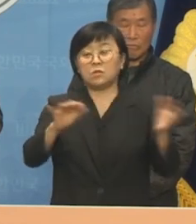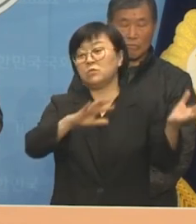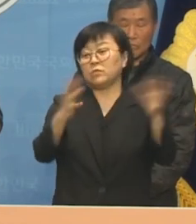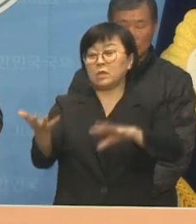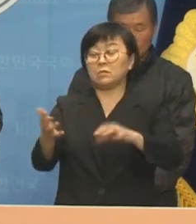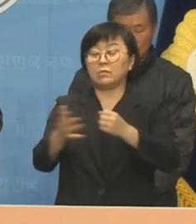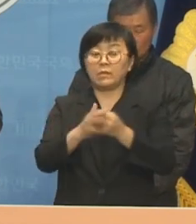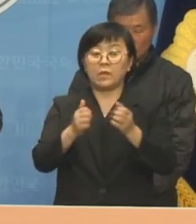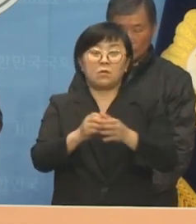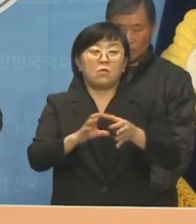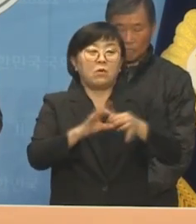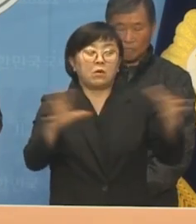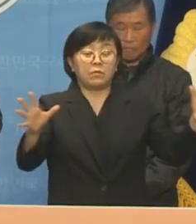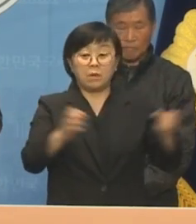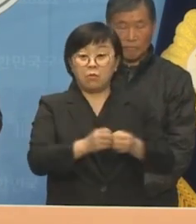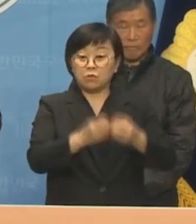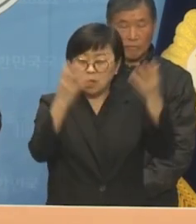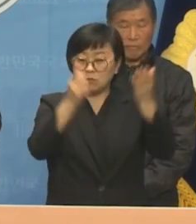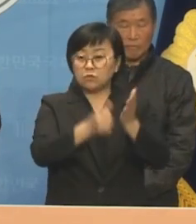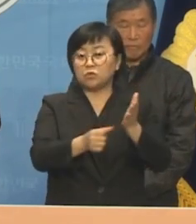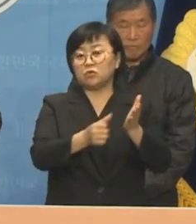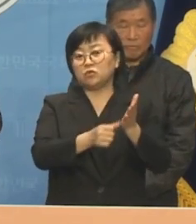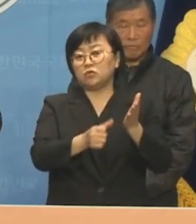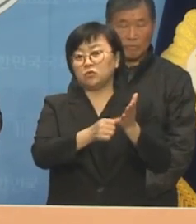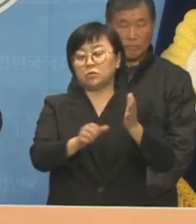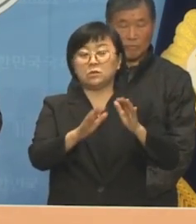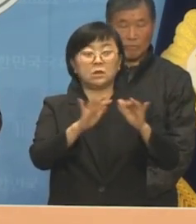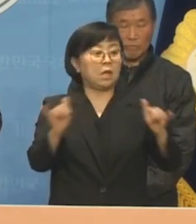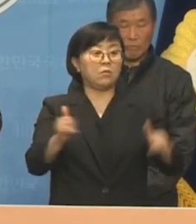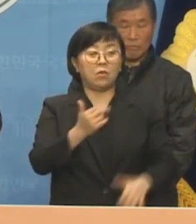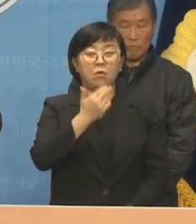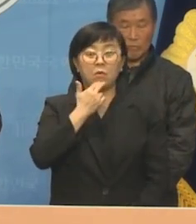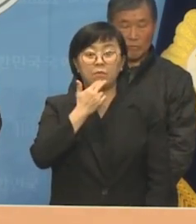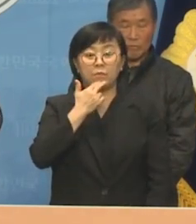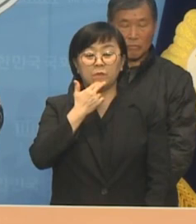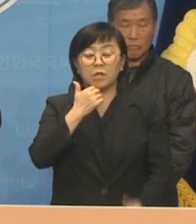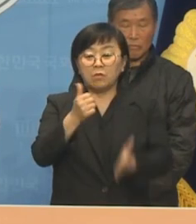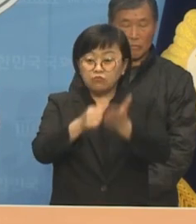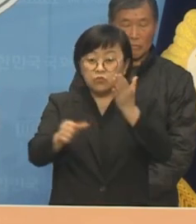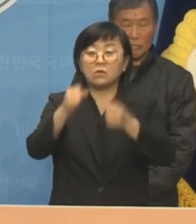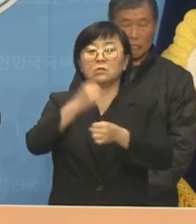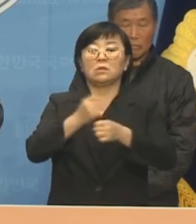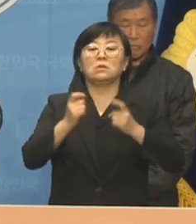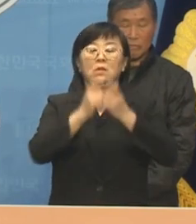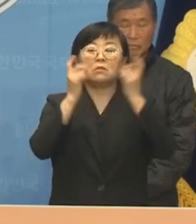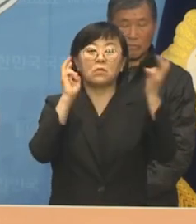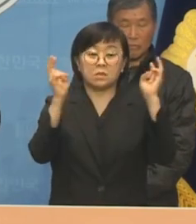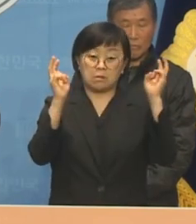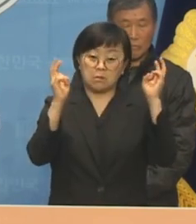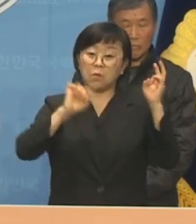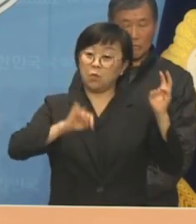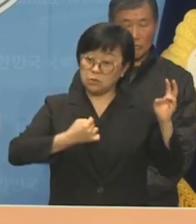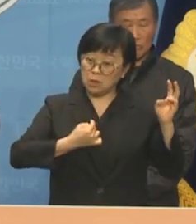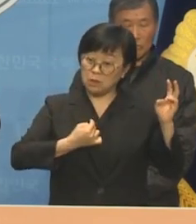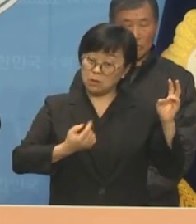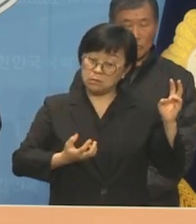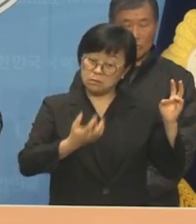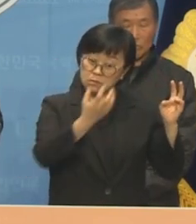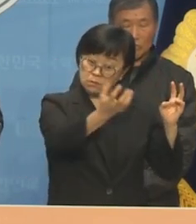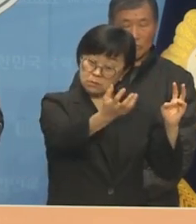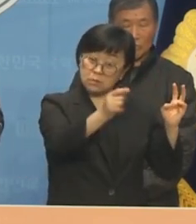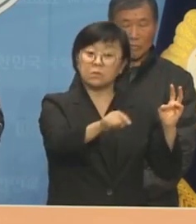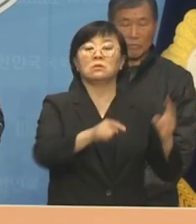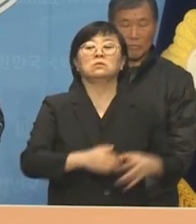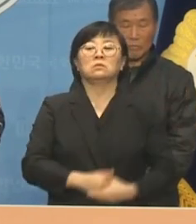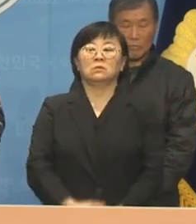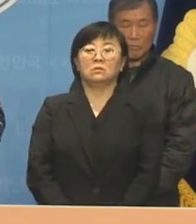죽어도 상관없다고 하는 비인도적 대량 살상 무기를 만드는 그냥 개인 회사가 혼자 단독으로 사용하는